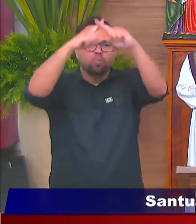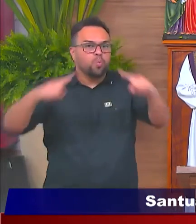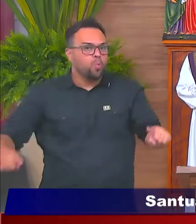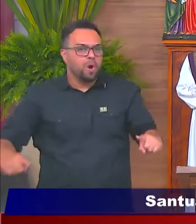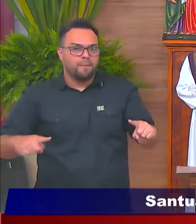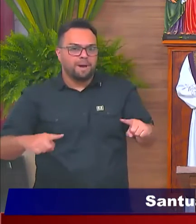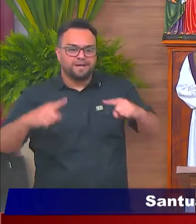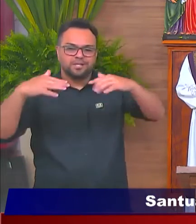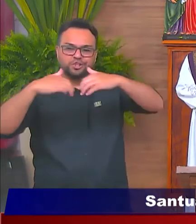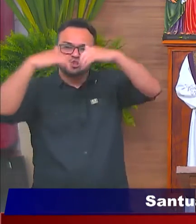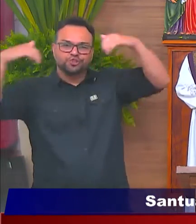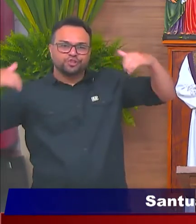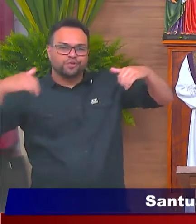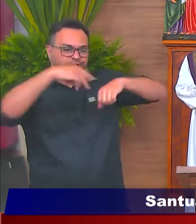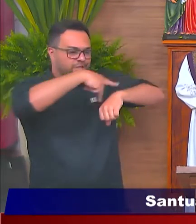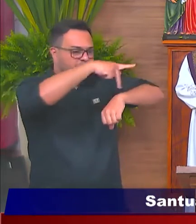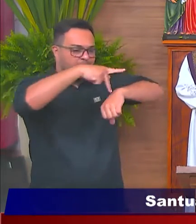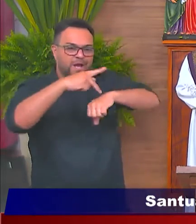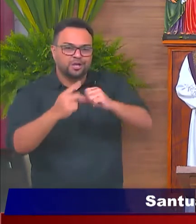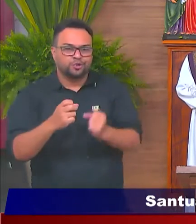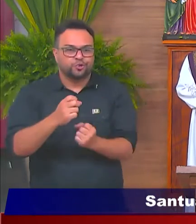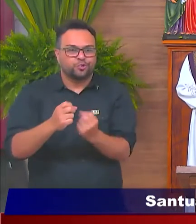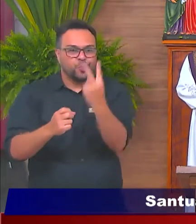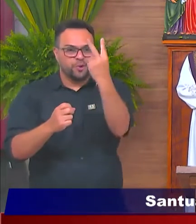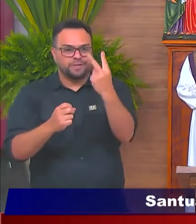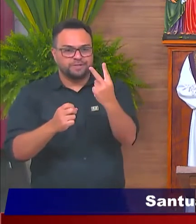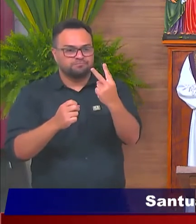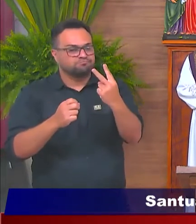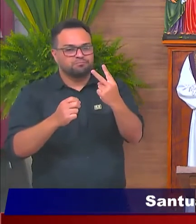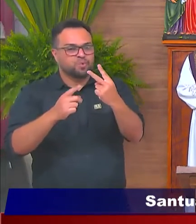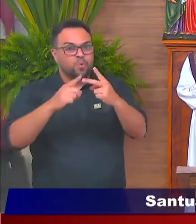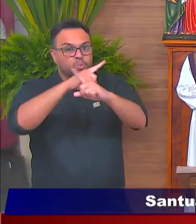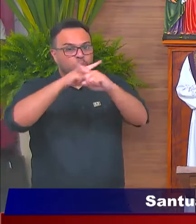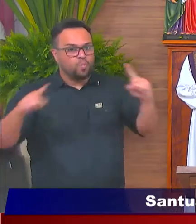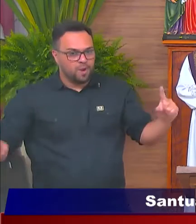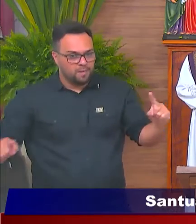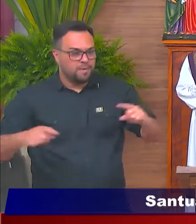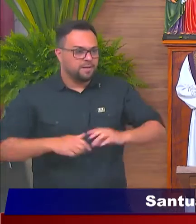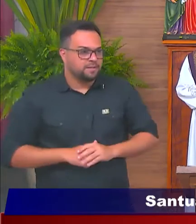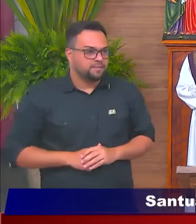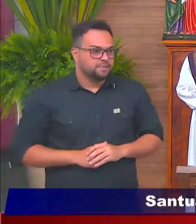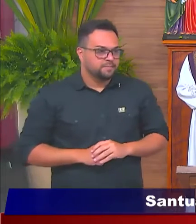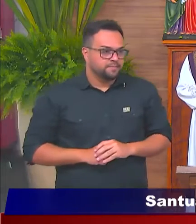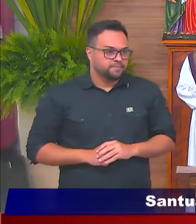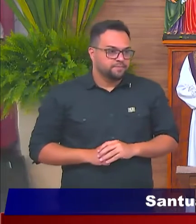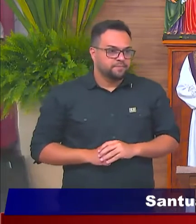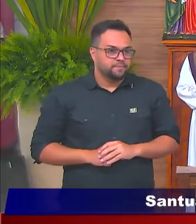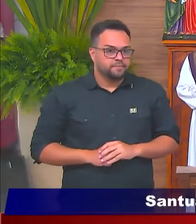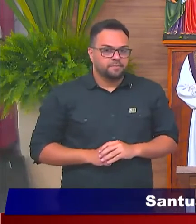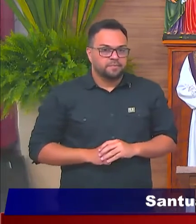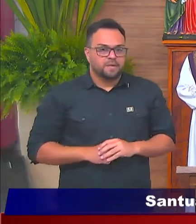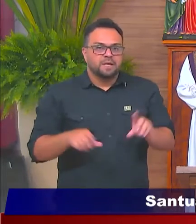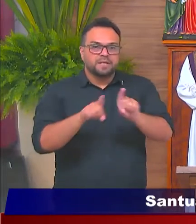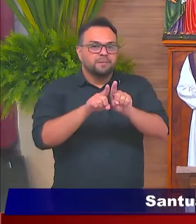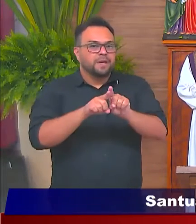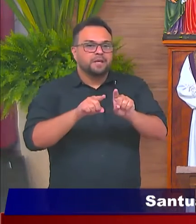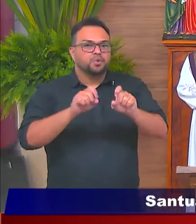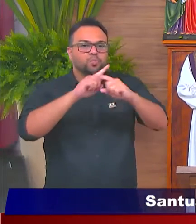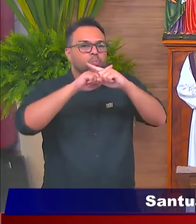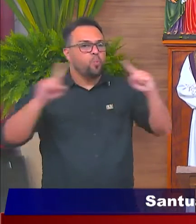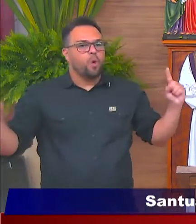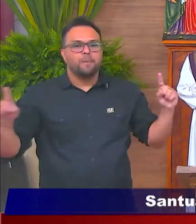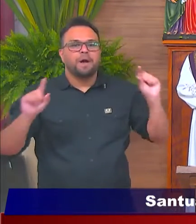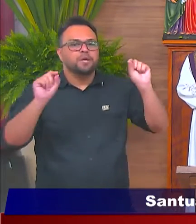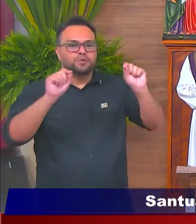nações, nem tornarão a dividir-se em dois reinos. Não se mancharão mais com os